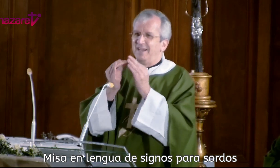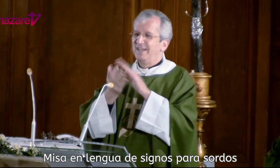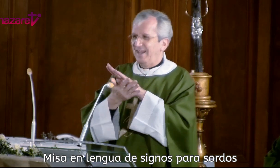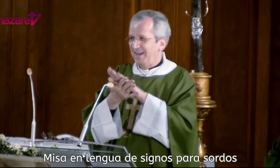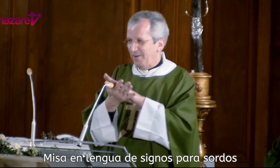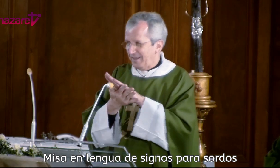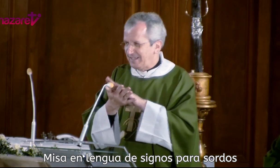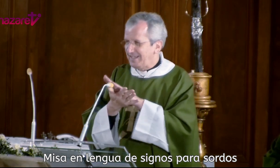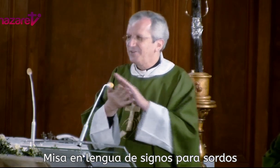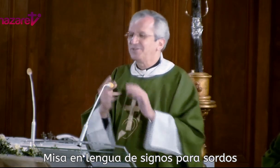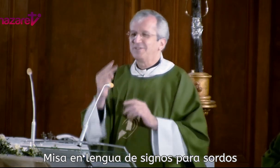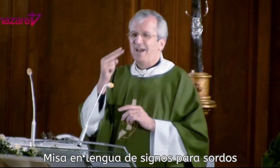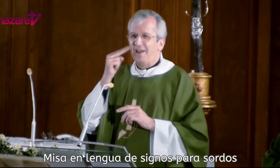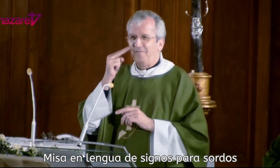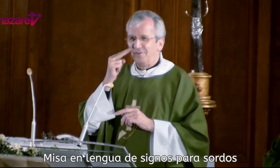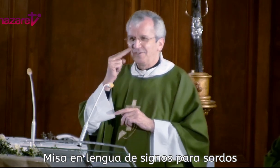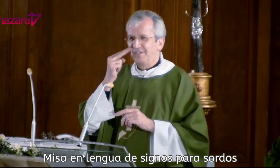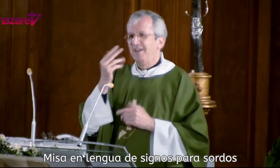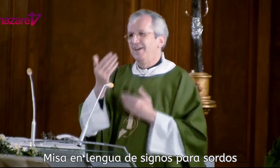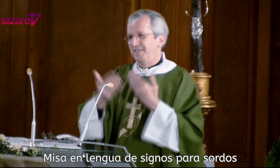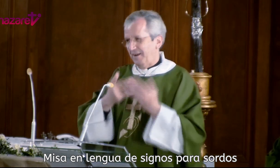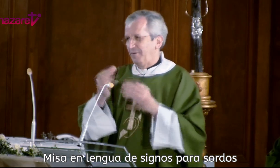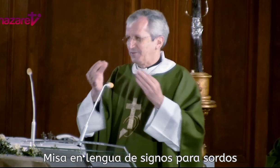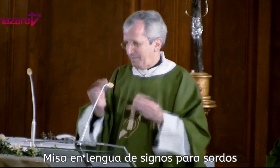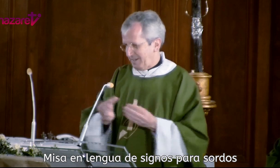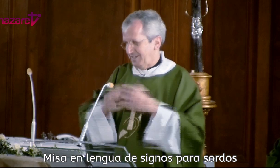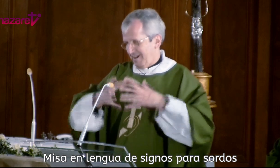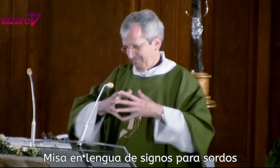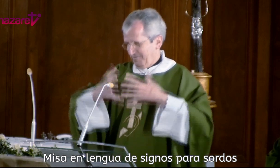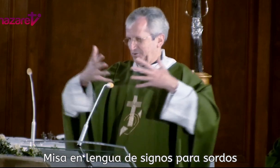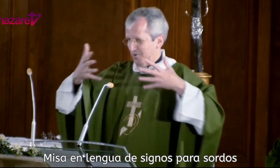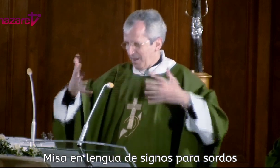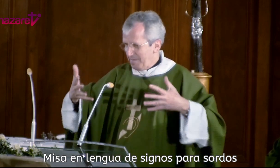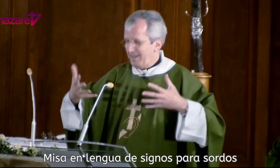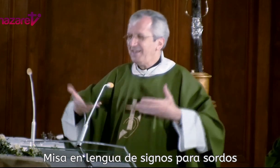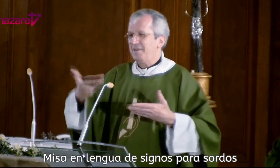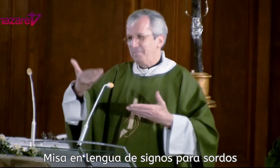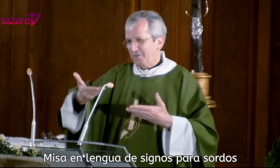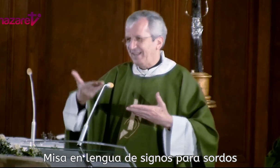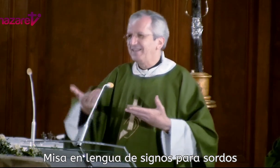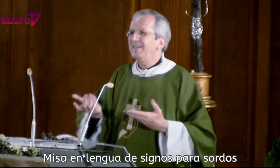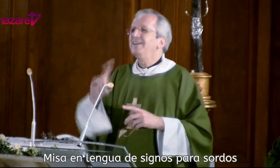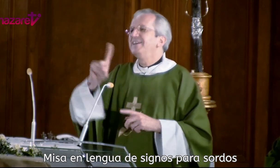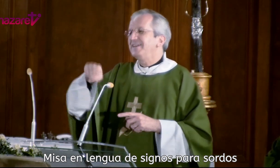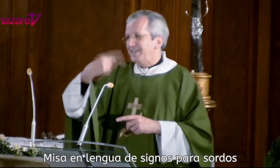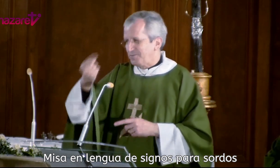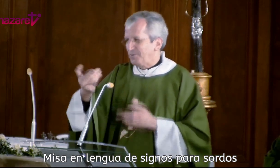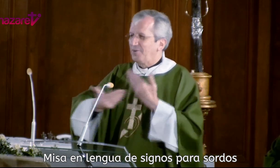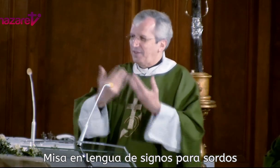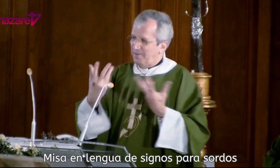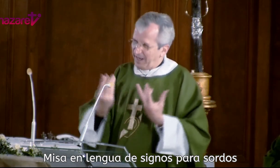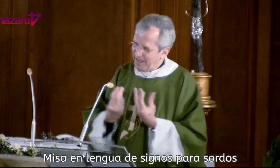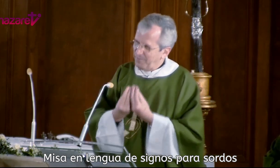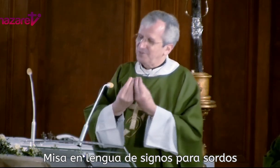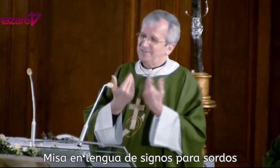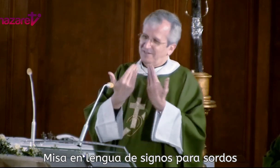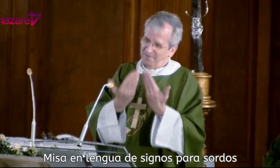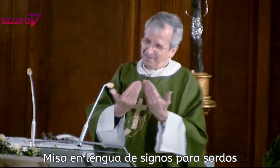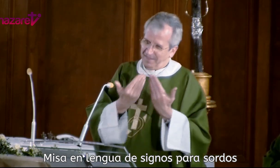en lengua de signos Alfons. Celebremos esta misa solemne, importante, y después lo celebraremos, ofreceremos